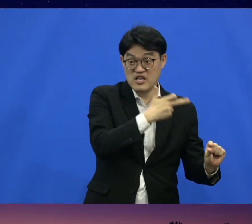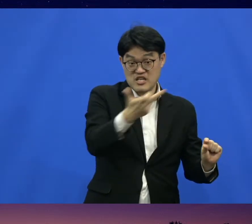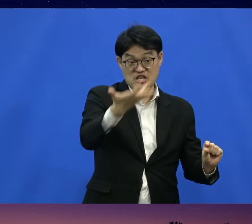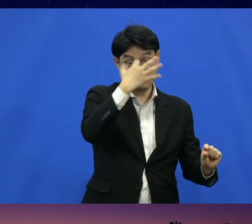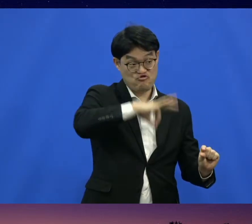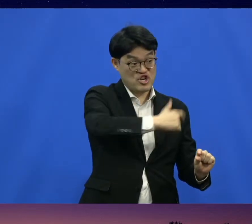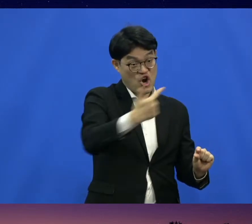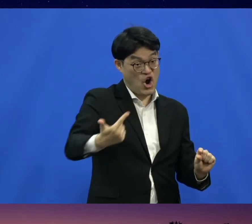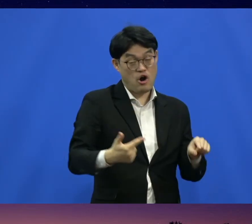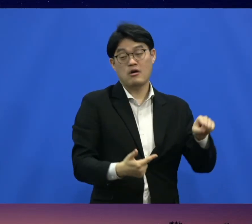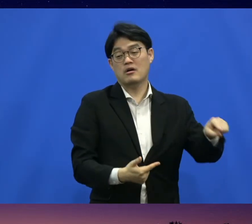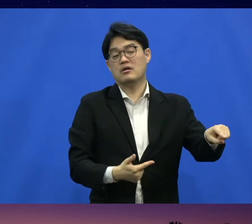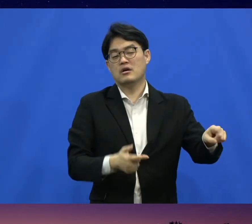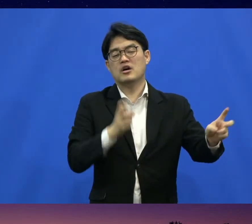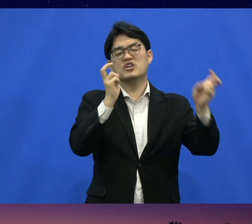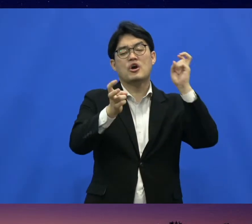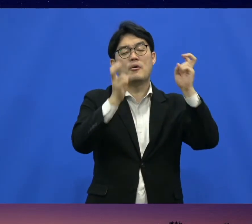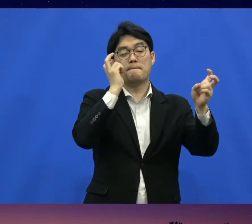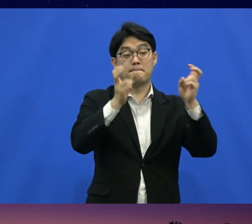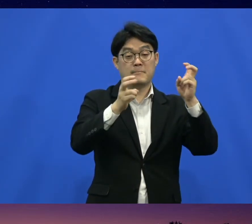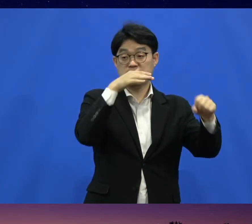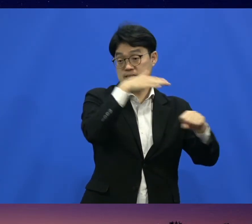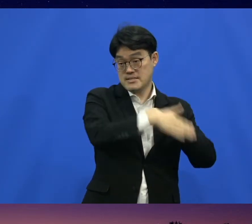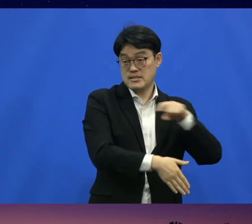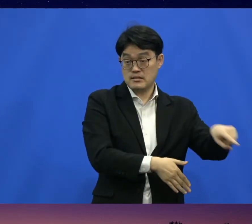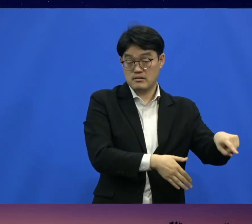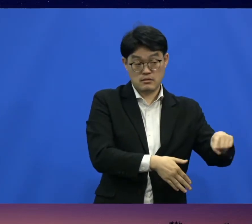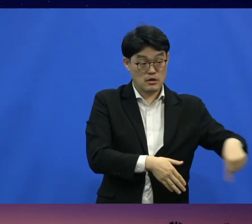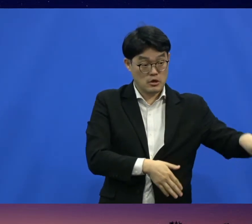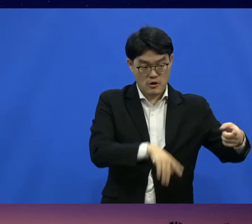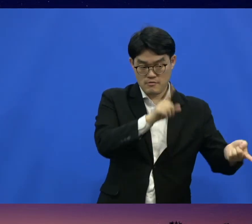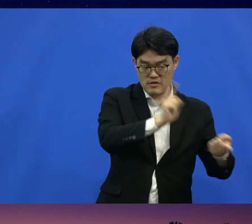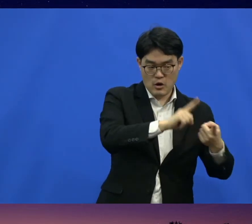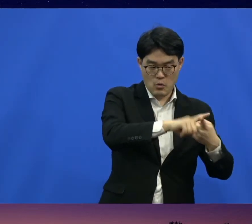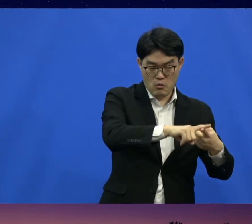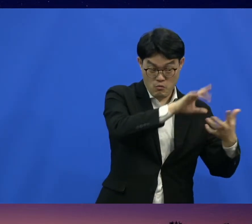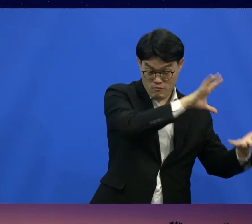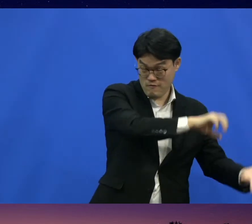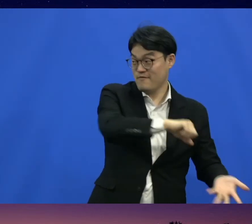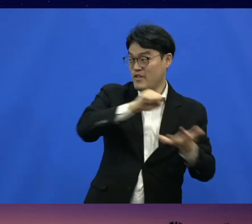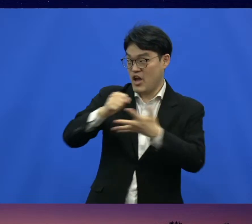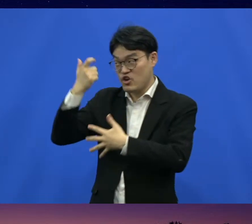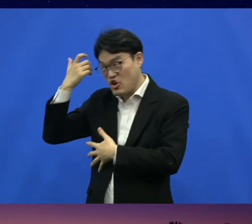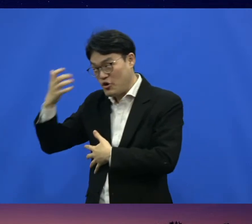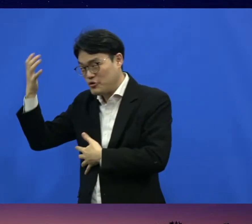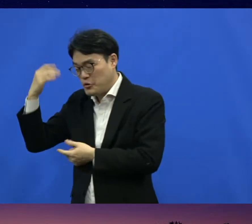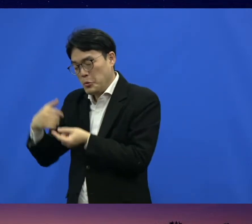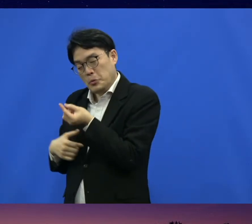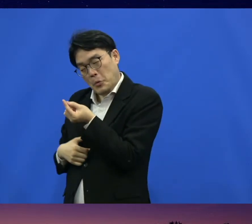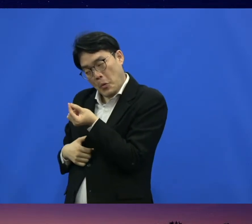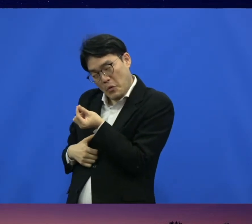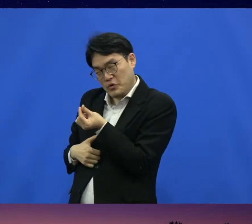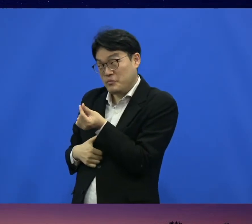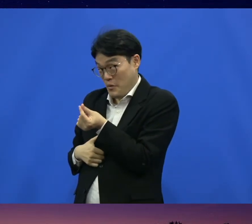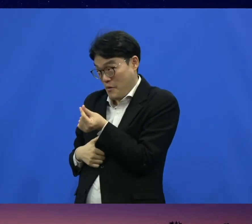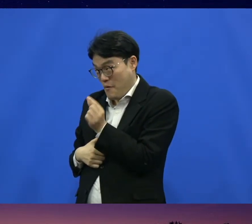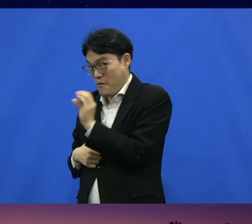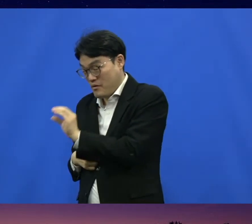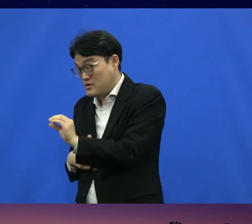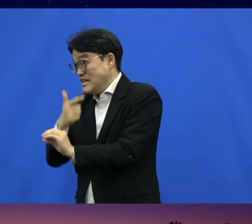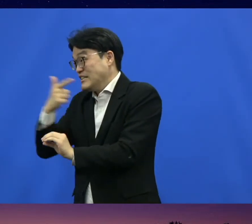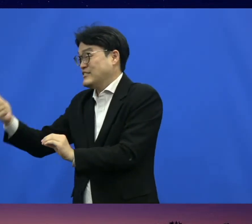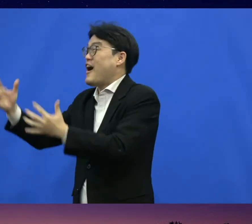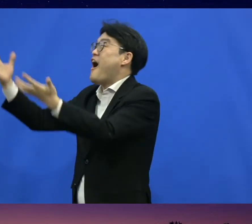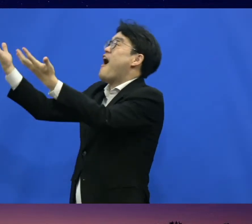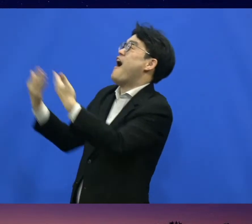그러나 여러분, 이것은 영적 세계에 들어오면 그것을 영적 세계에 도입해서는 안 된다는 거예요. 어떤 경우에는 우리가